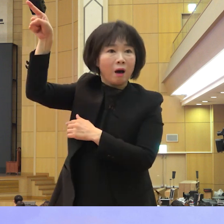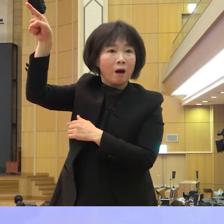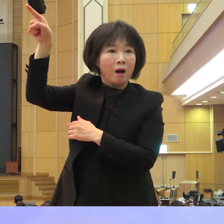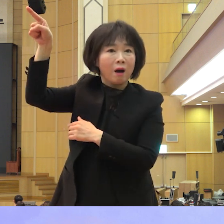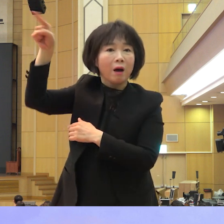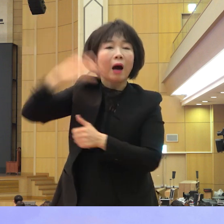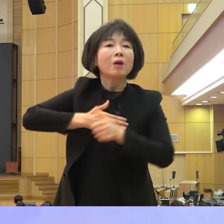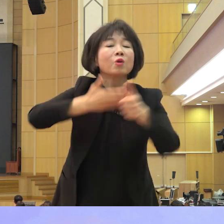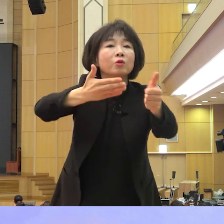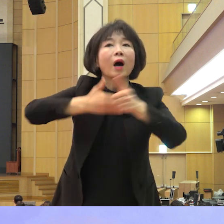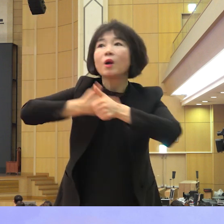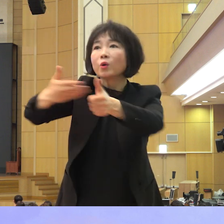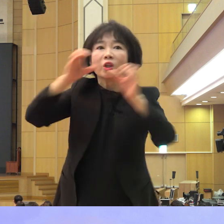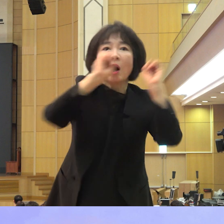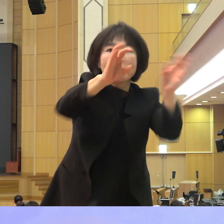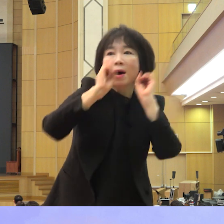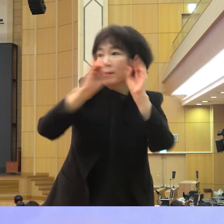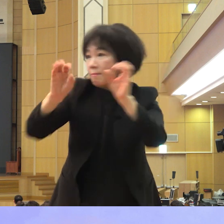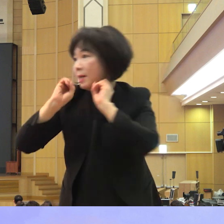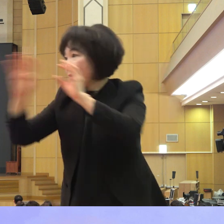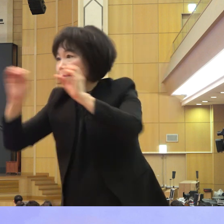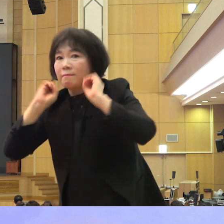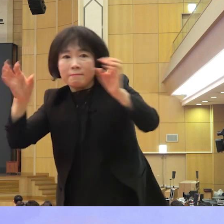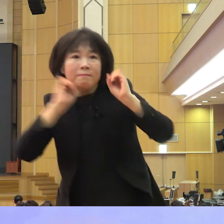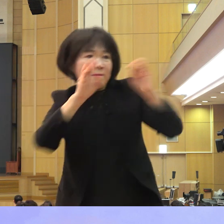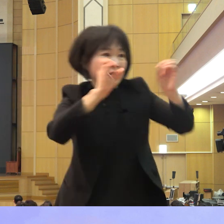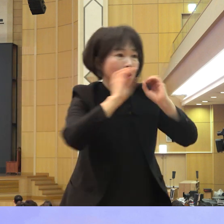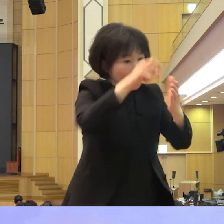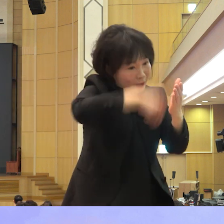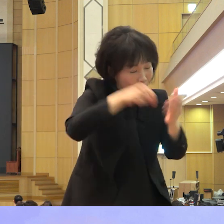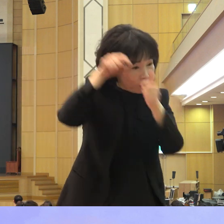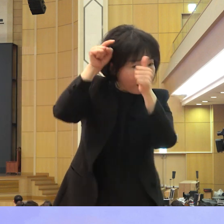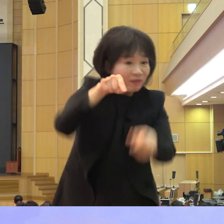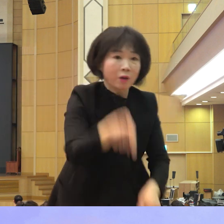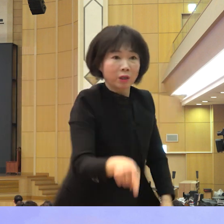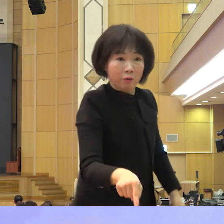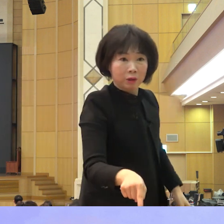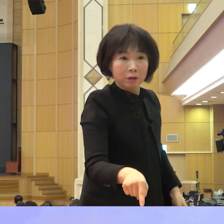것이다. 이 말씀을 모든 족속에게 전하라고 기록된 것이다.